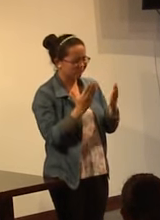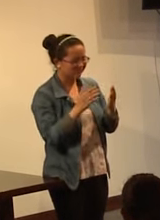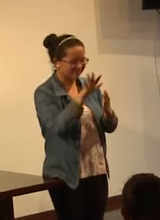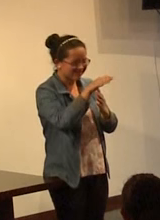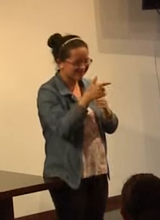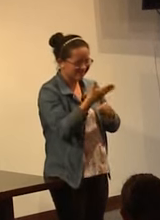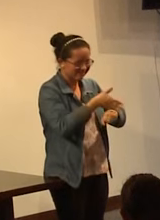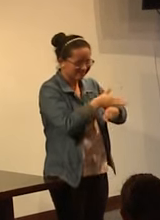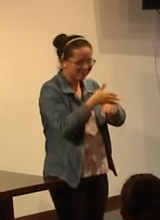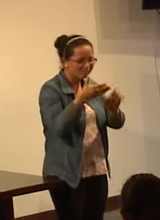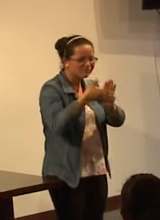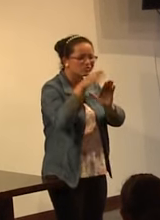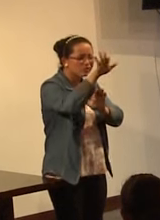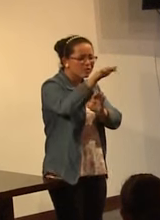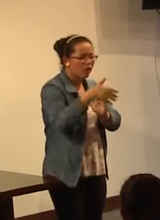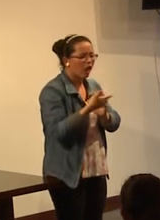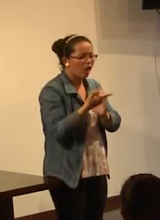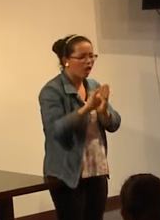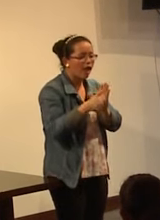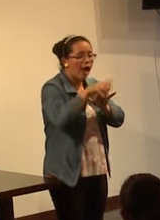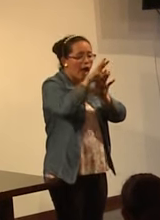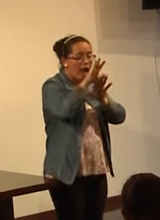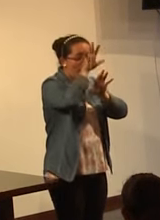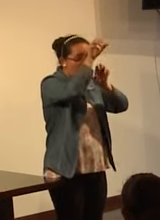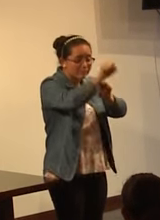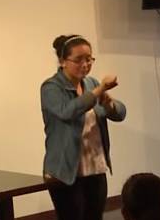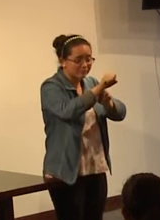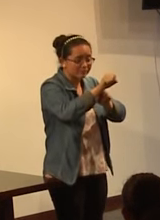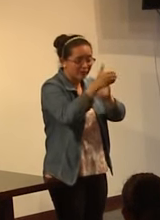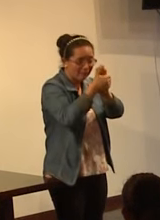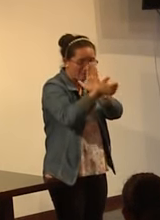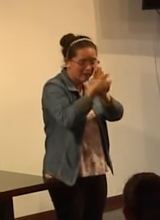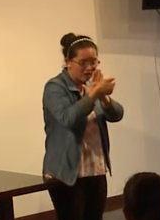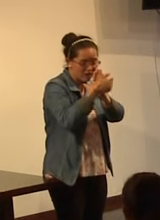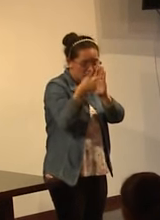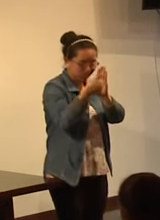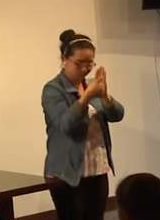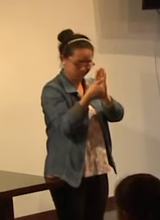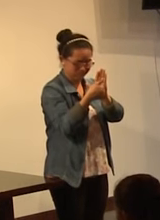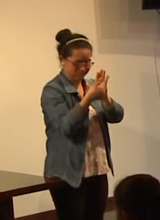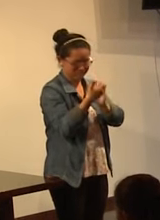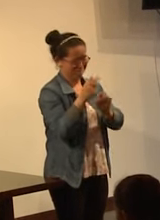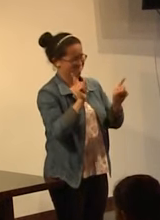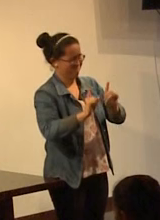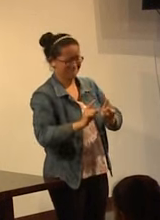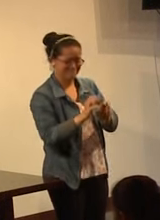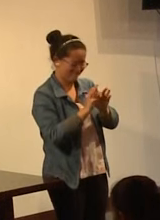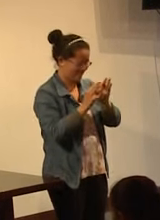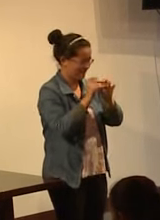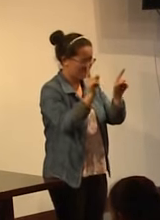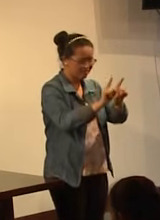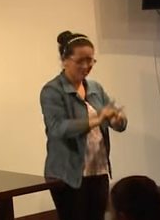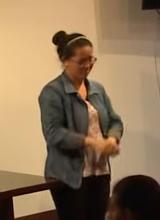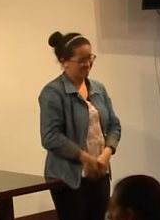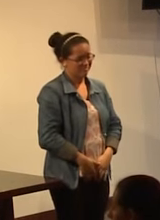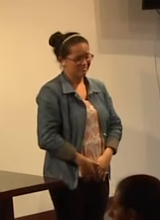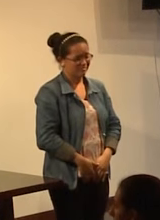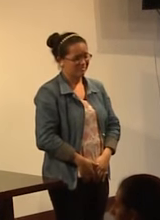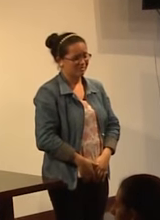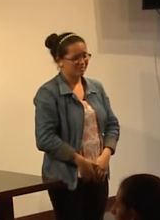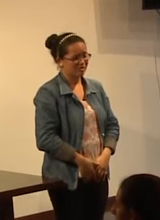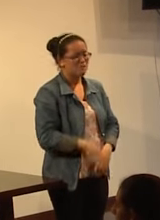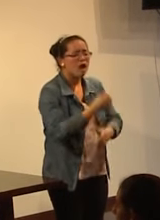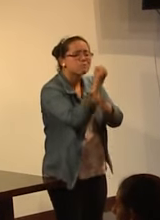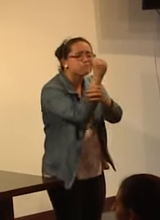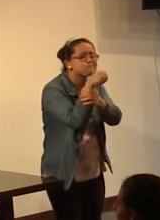contrariar un par de los argumentos que ustedes dijeron frente a la habilidad. No es necesariamente para eso. y mucho menos la manual. Ustedes saben de quién es realmente responsabilidad ese tema más, más